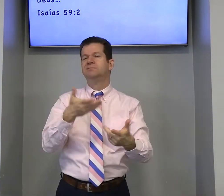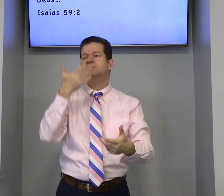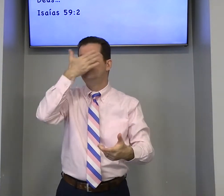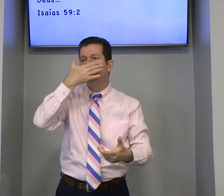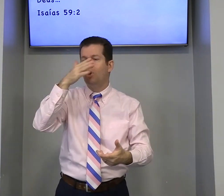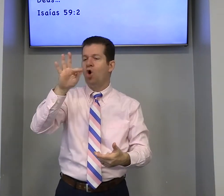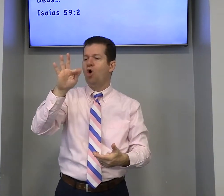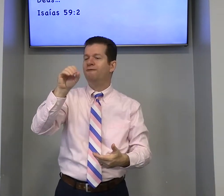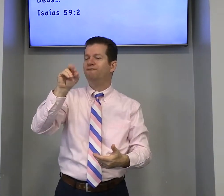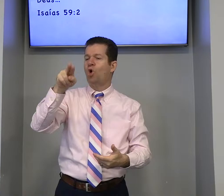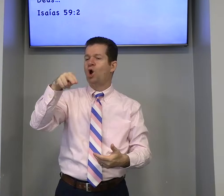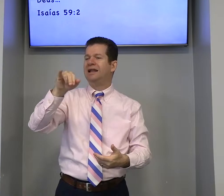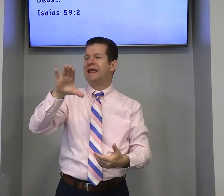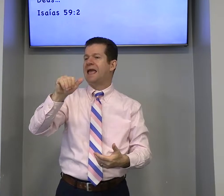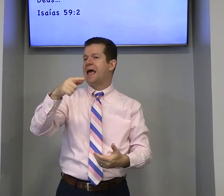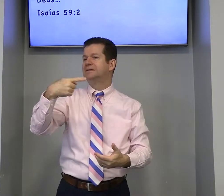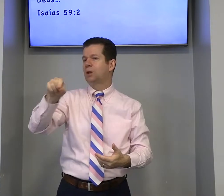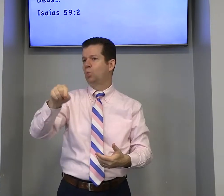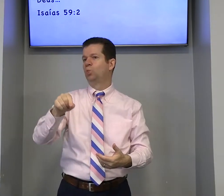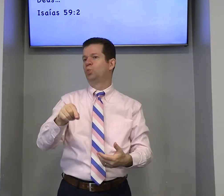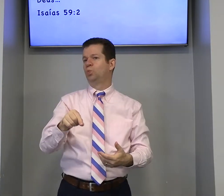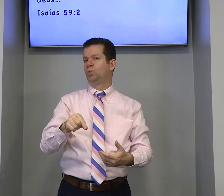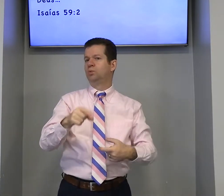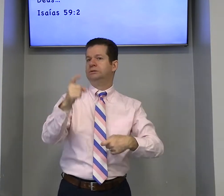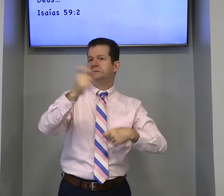acontece? Fornicação.